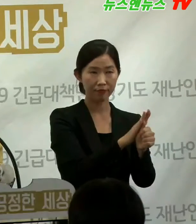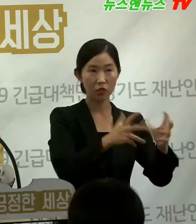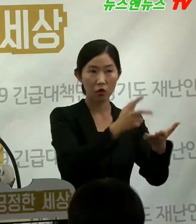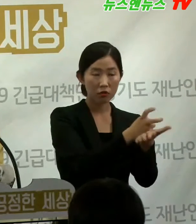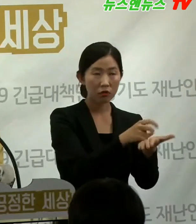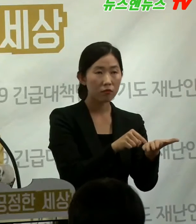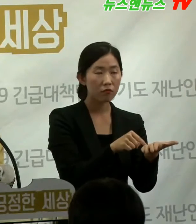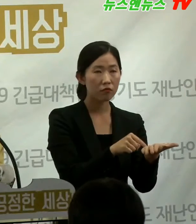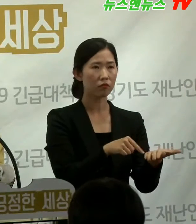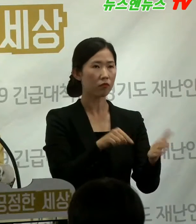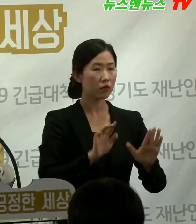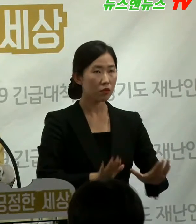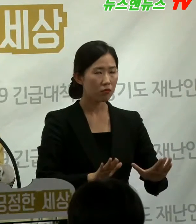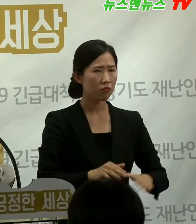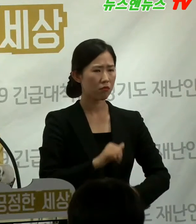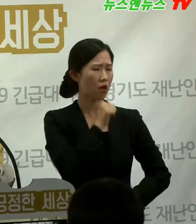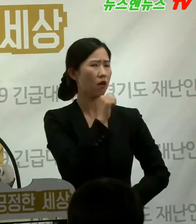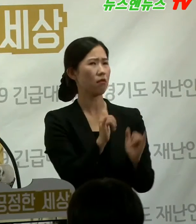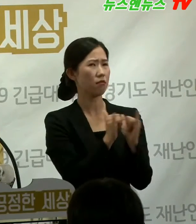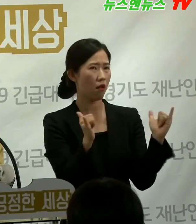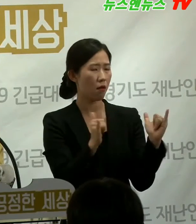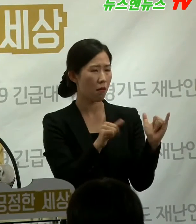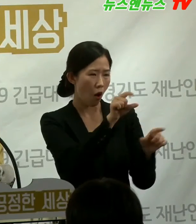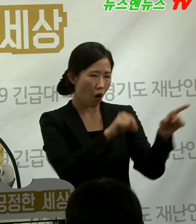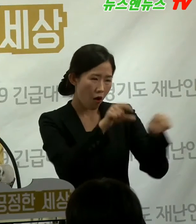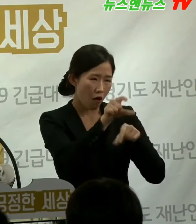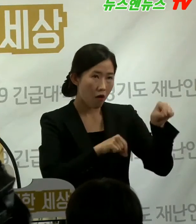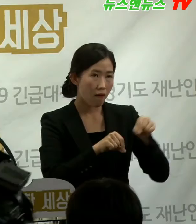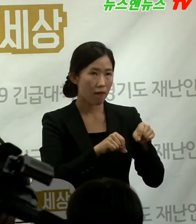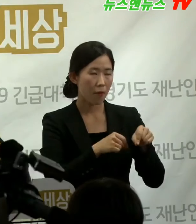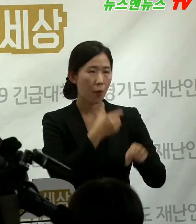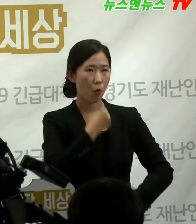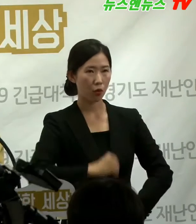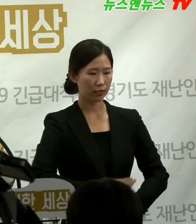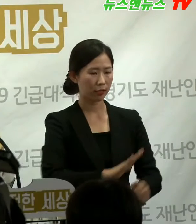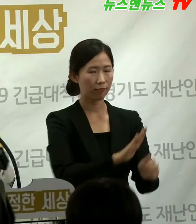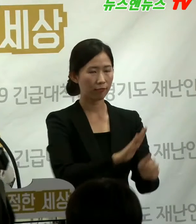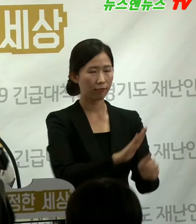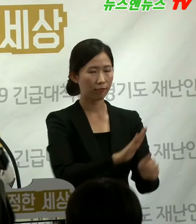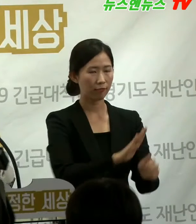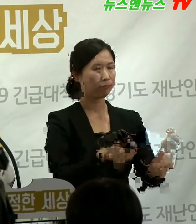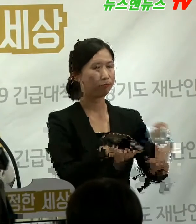가난한 자들을 골라서 혜택을 주는 복지 정책이 아니라